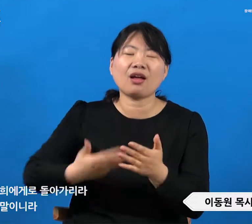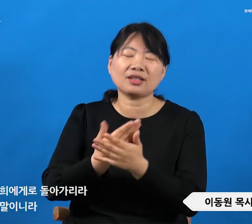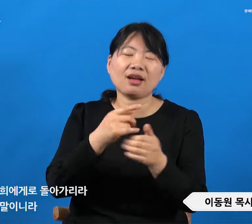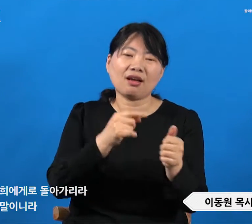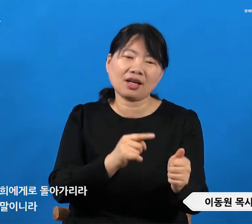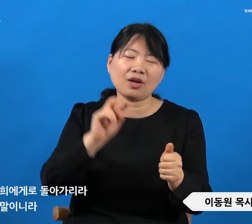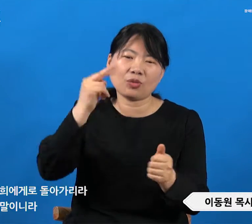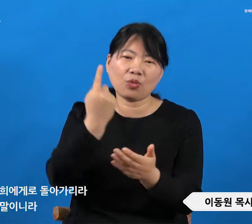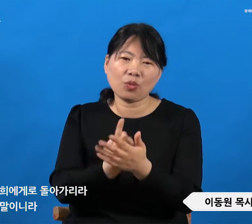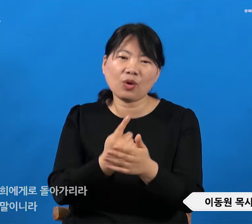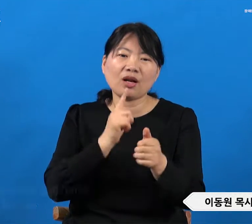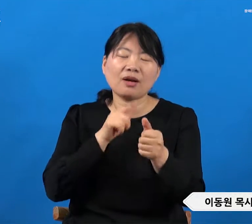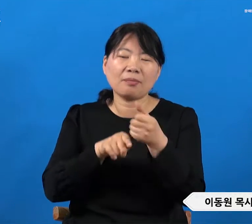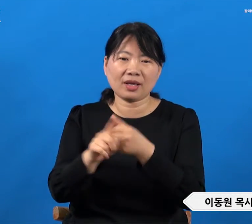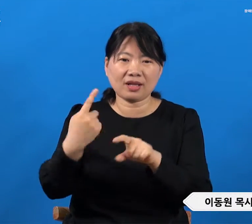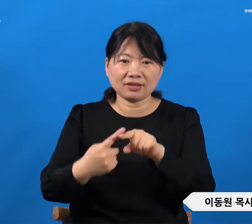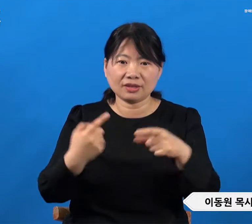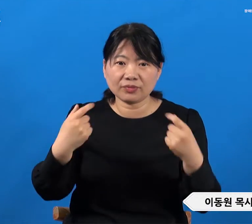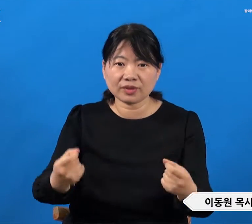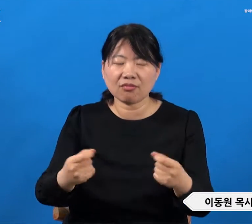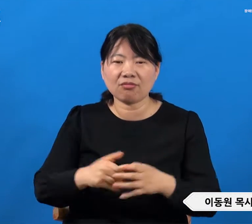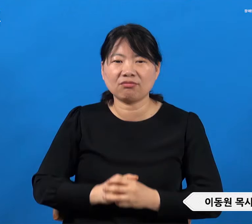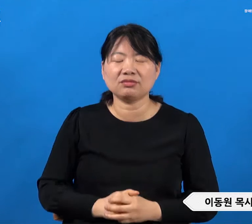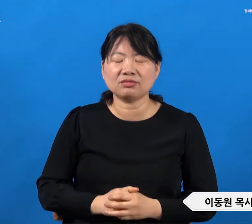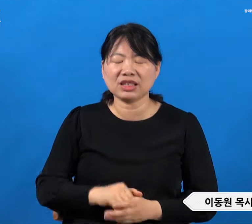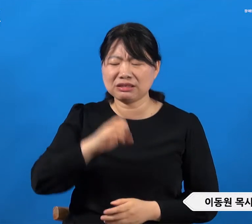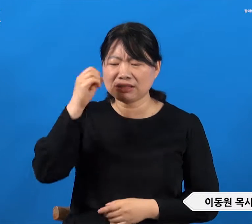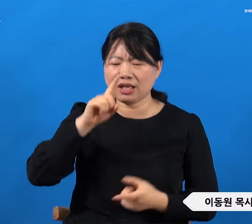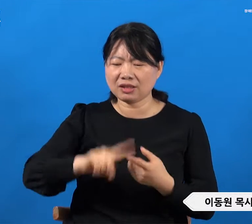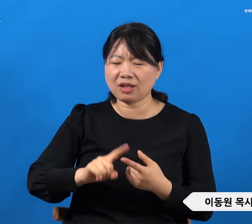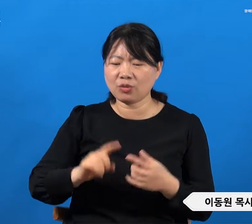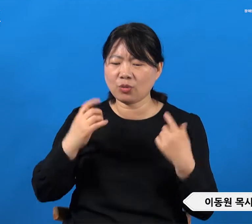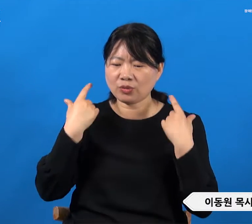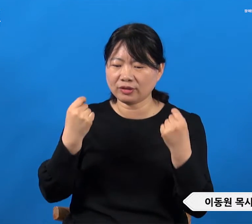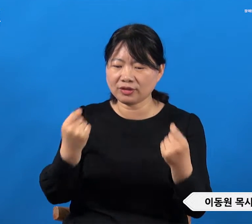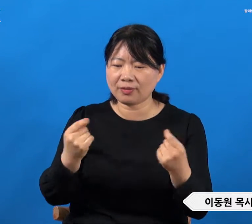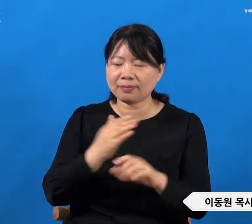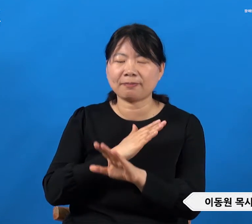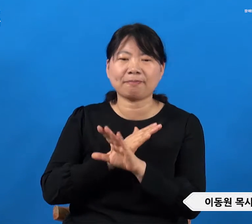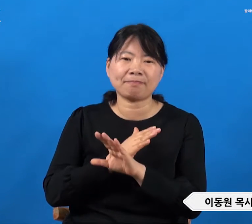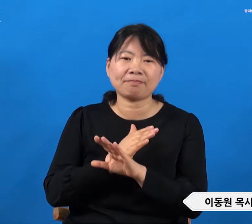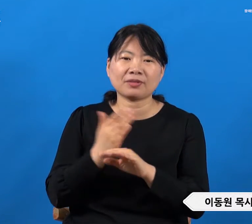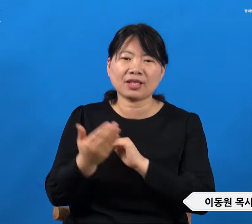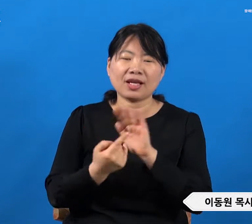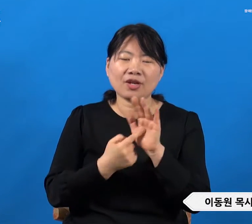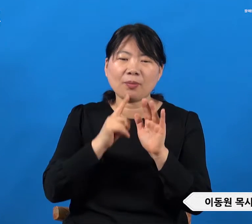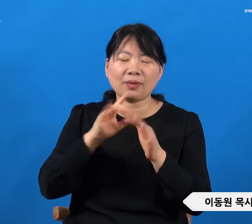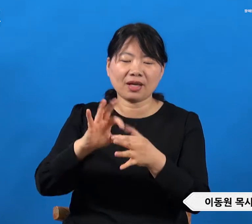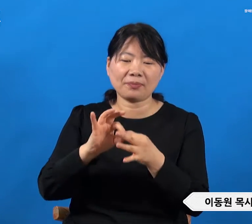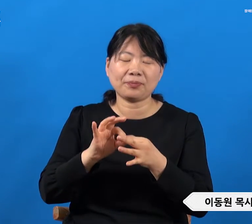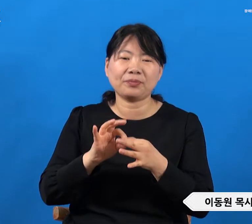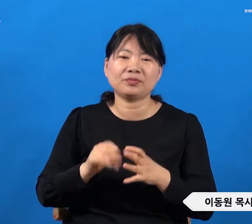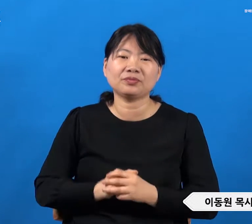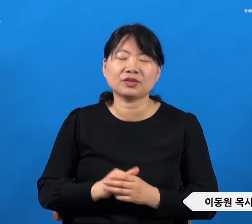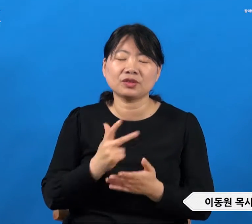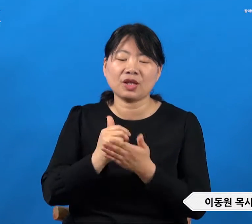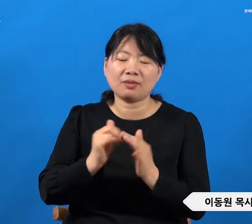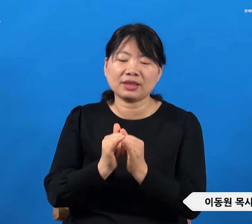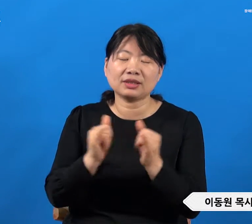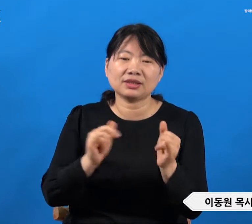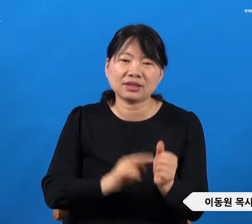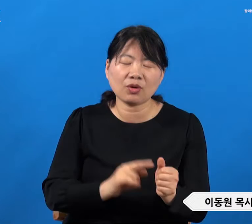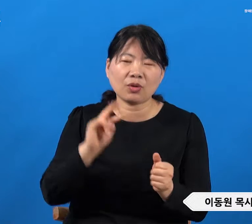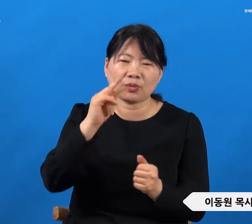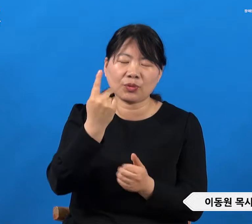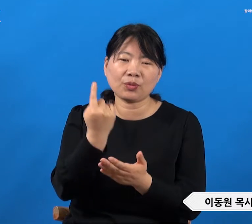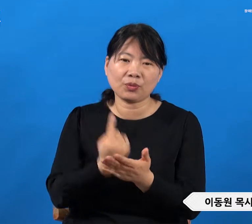말이에요. 돌이키고 회개하라. 그냥 이렇게 살아서는 안 된다는 것입니다. 이 예언의 말씀으로 주의